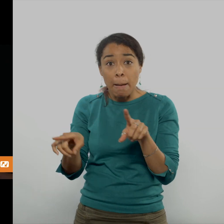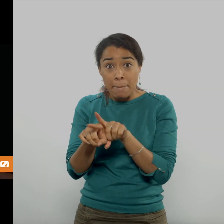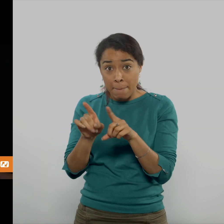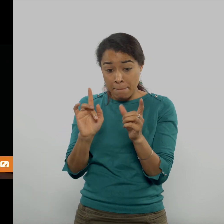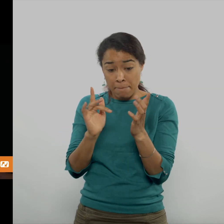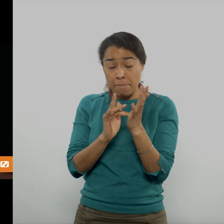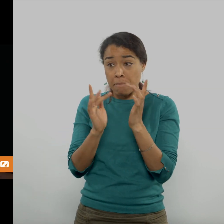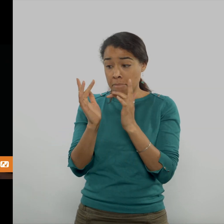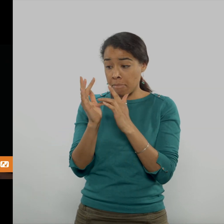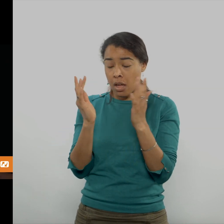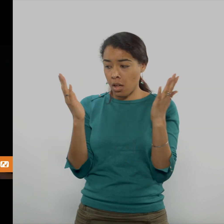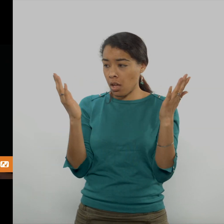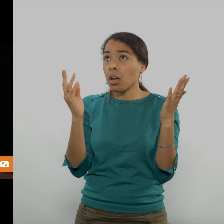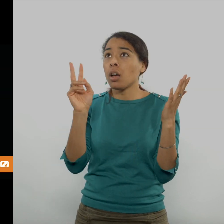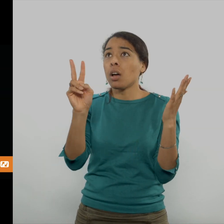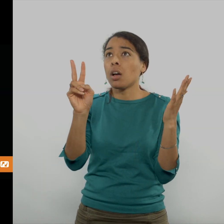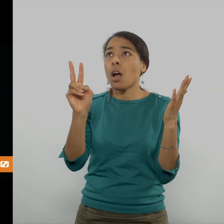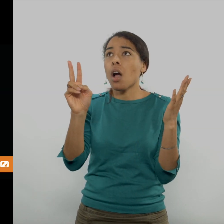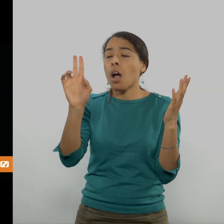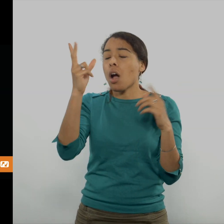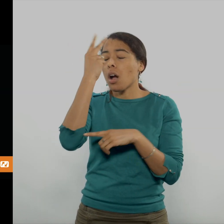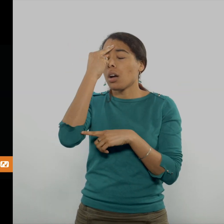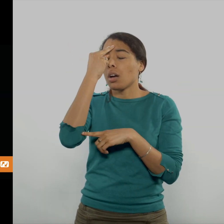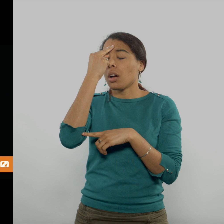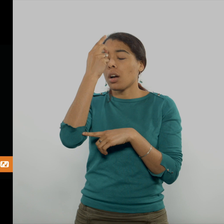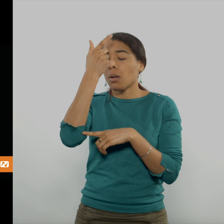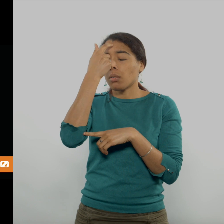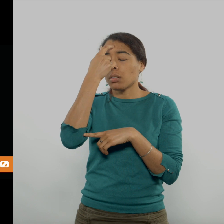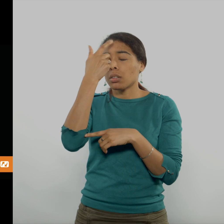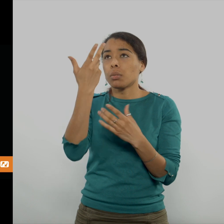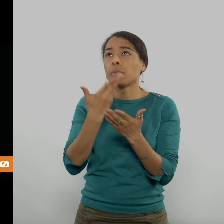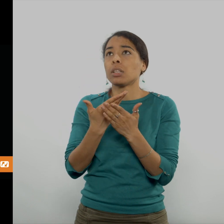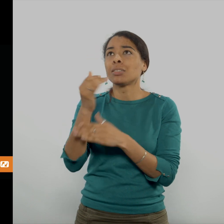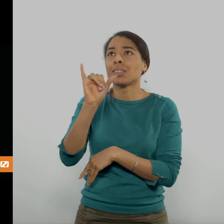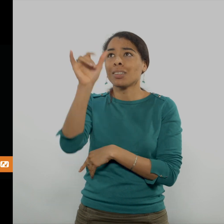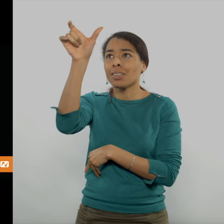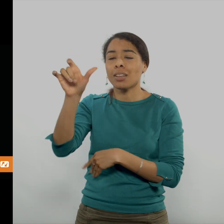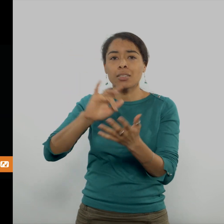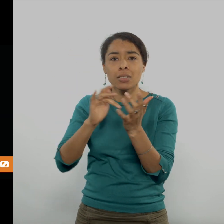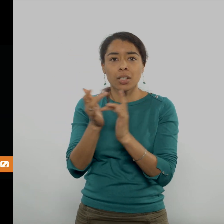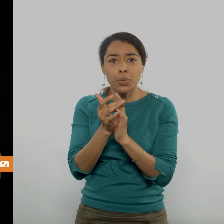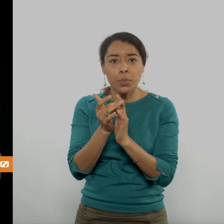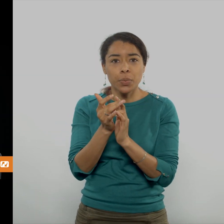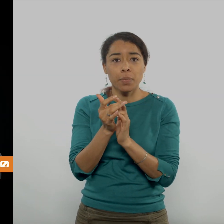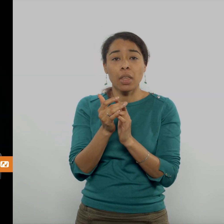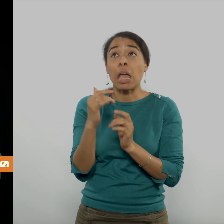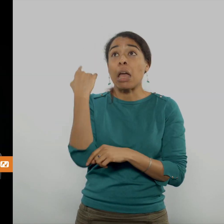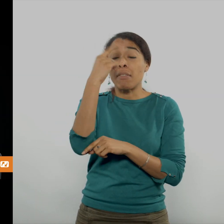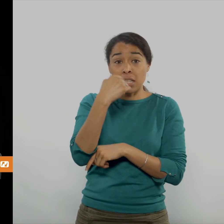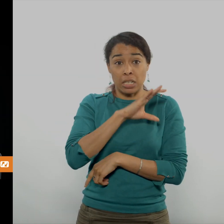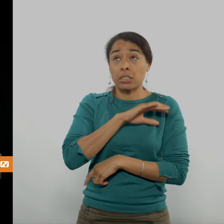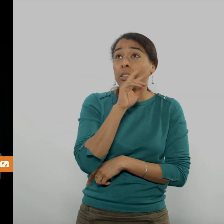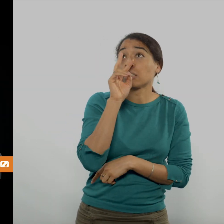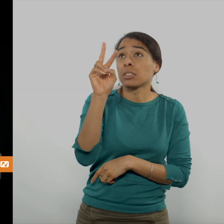lorsque je regardais ses mains, j'ai vu qu'elle avait les mains percées. Et c'est là que j'ai réalisé qui c'est que j'étais en train de voir. C'était Jésus. Lorsque j'ai voulu